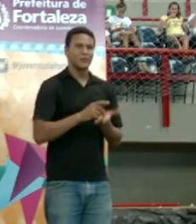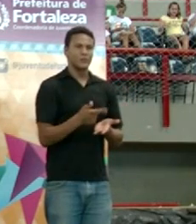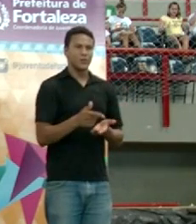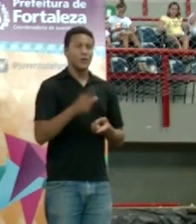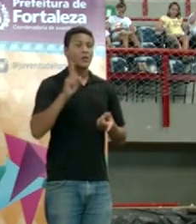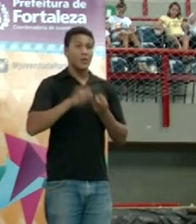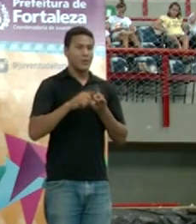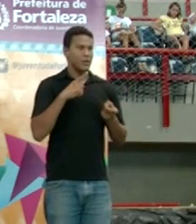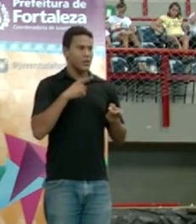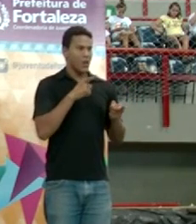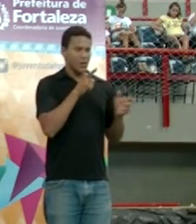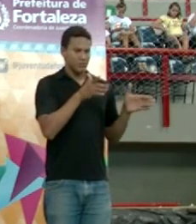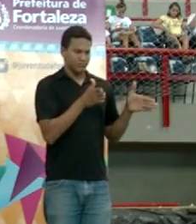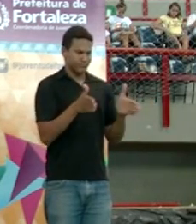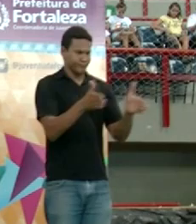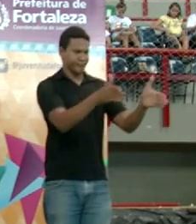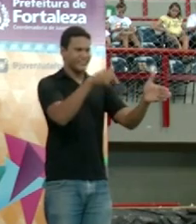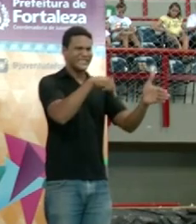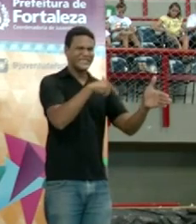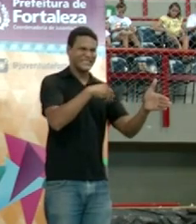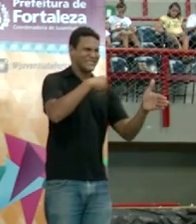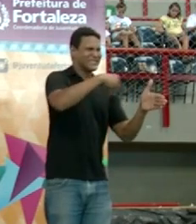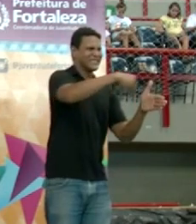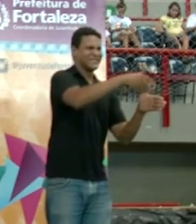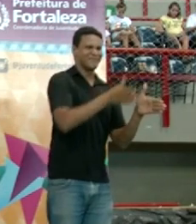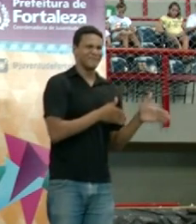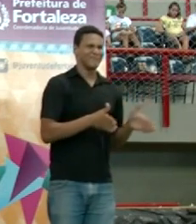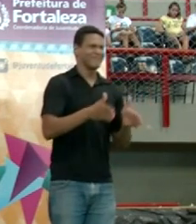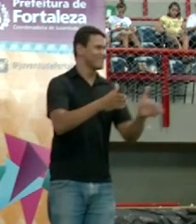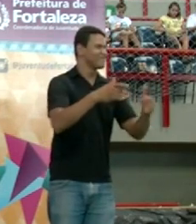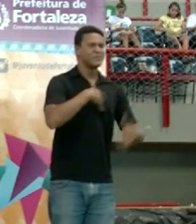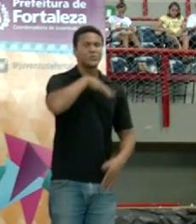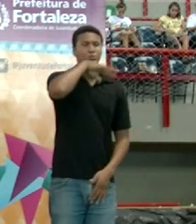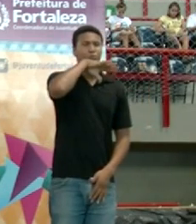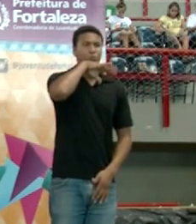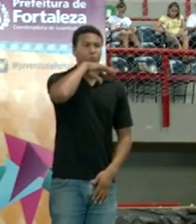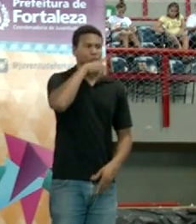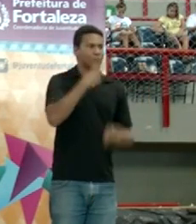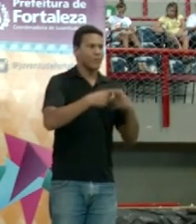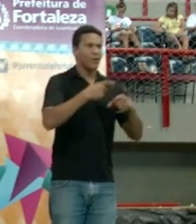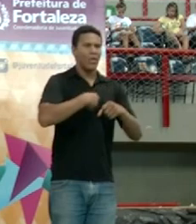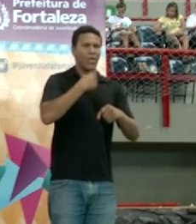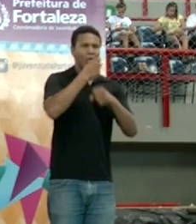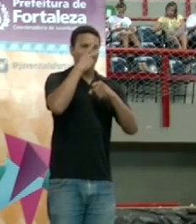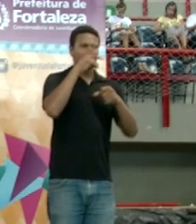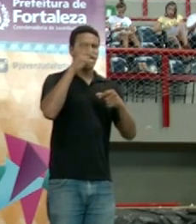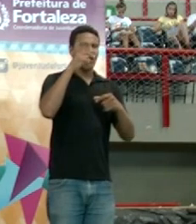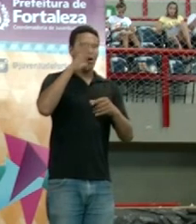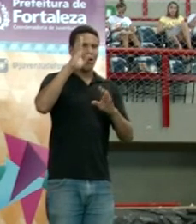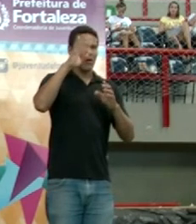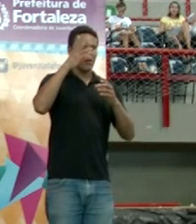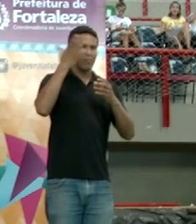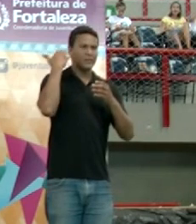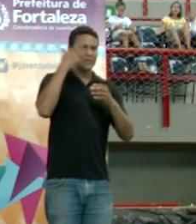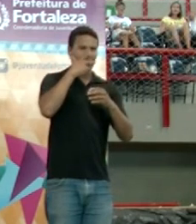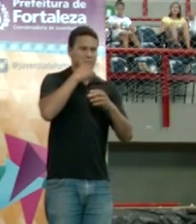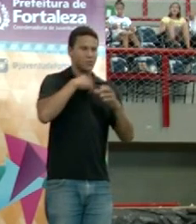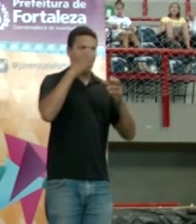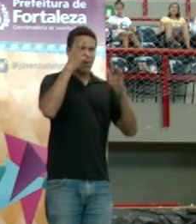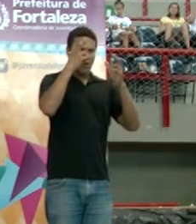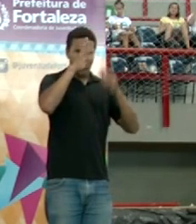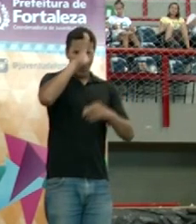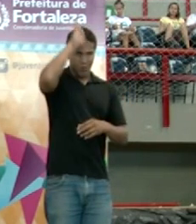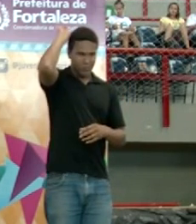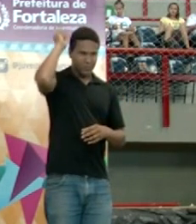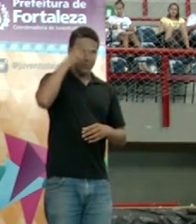estrada. As estradas da Europa, na época da Idade Média, elas foram destruídas na época de Roma. Então como é que você ia de um canto para